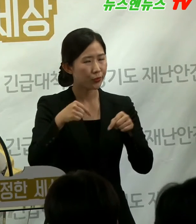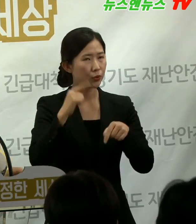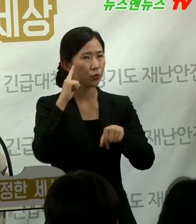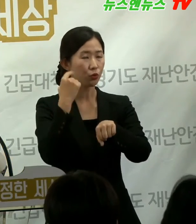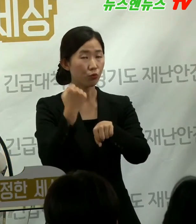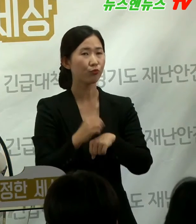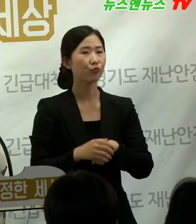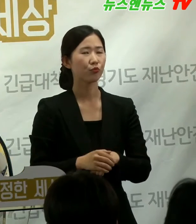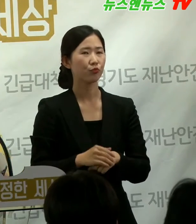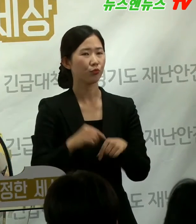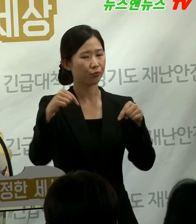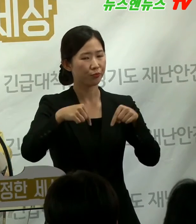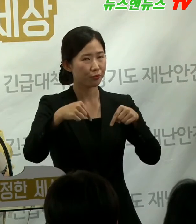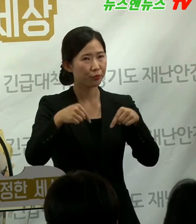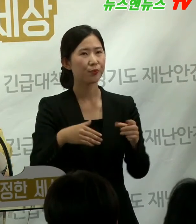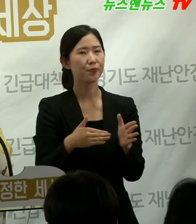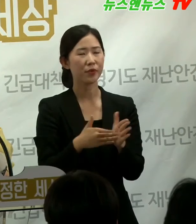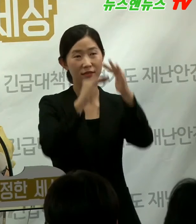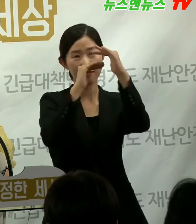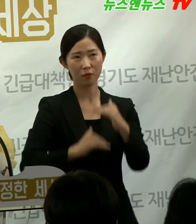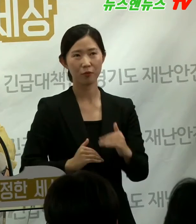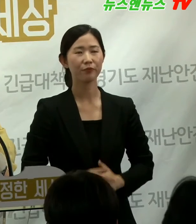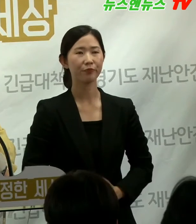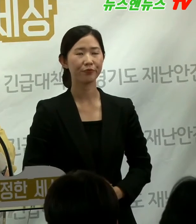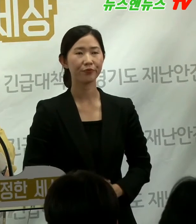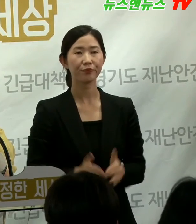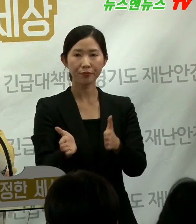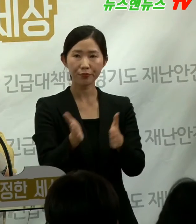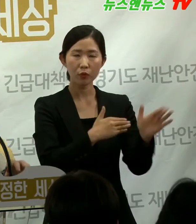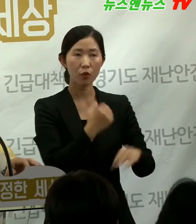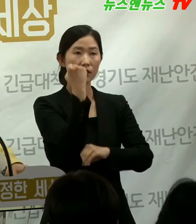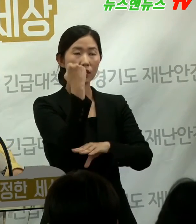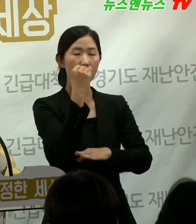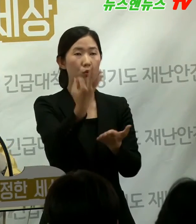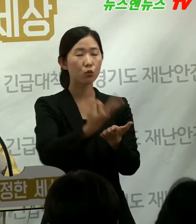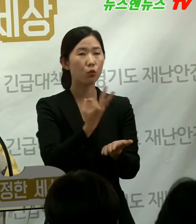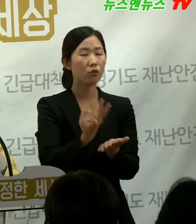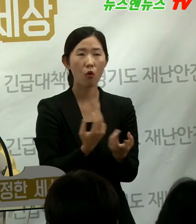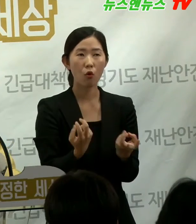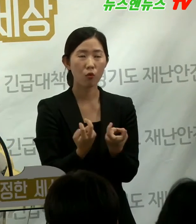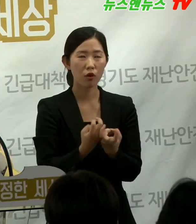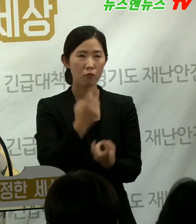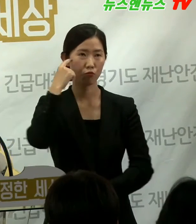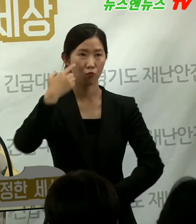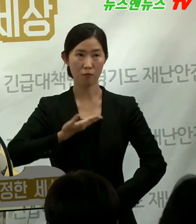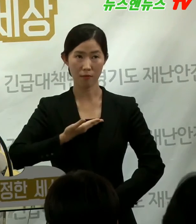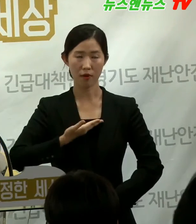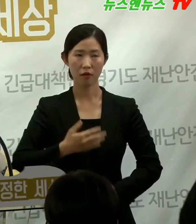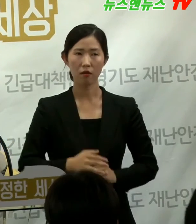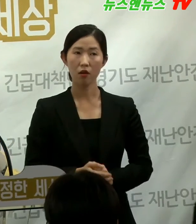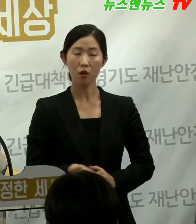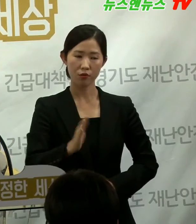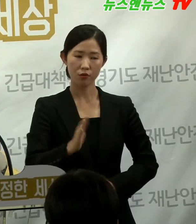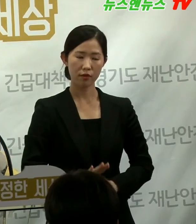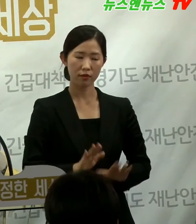기본소득은 그럼 어떻게 하느냐라고 말씀하셨는데 여러분도 아시겠지만 1인당 만 원씩 지급하기로만